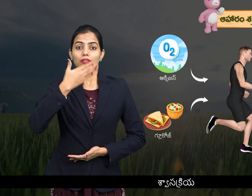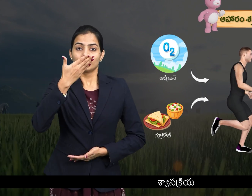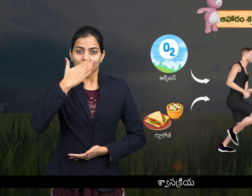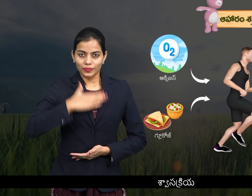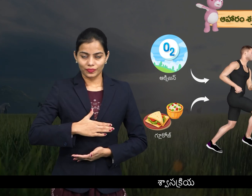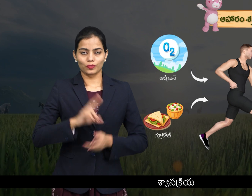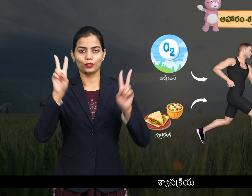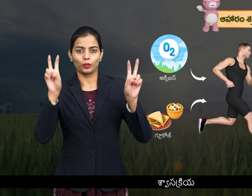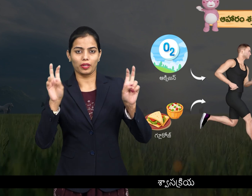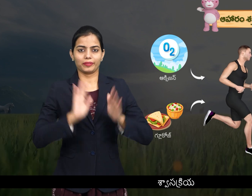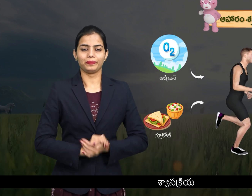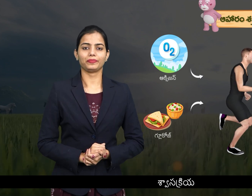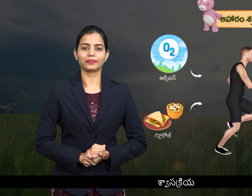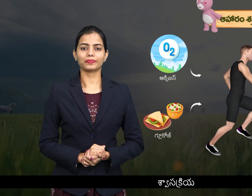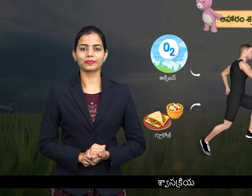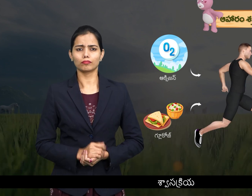శ్వాసక్రియ.